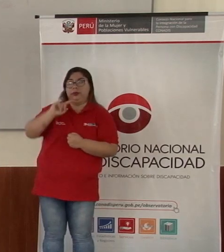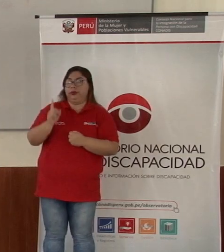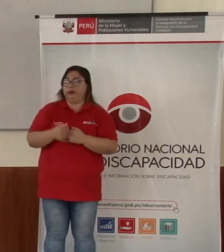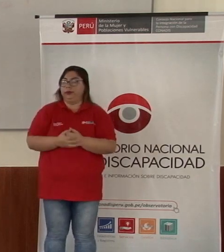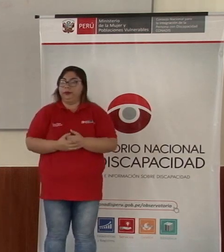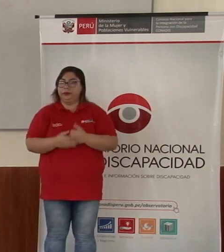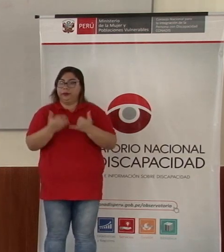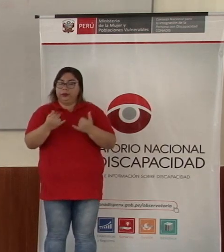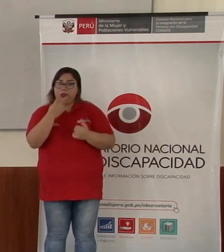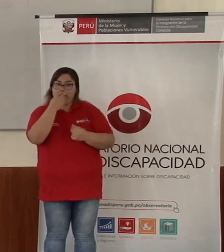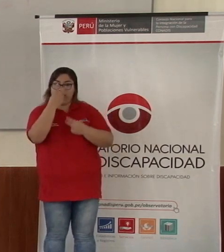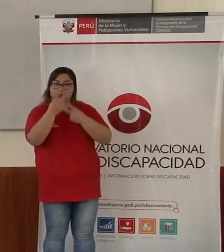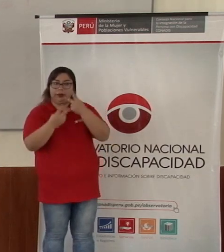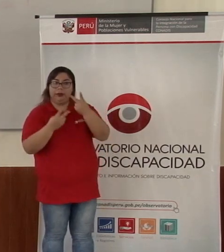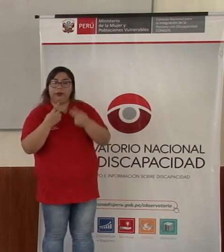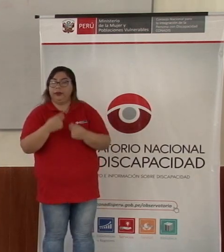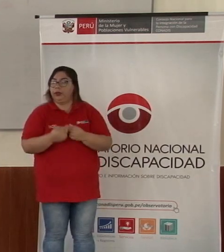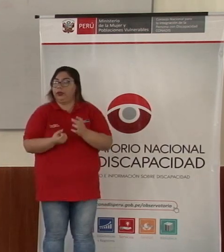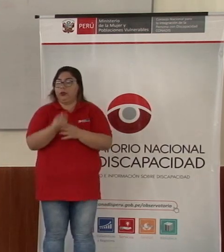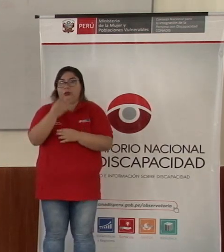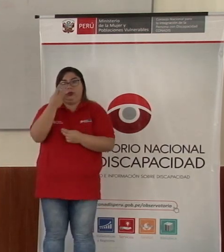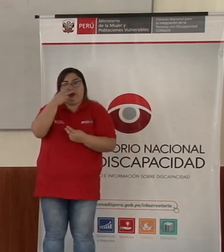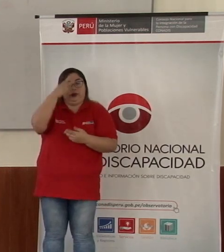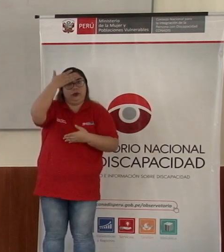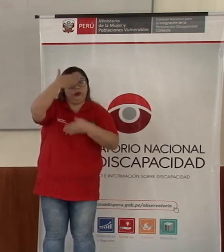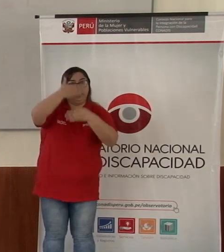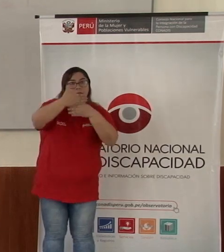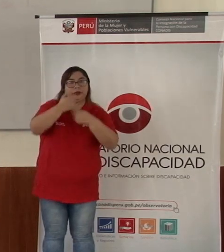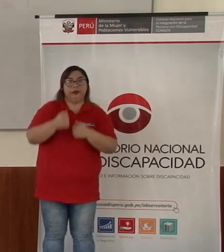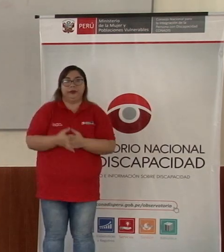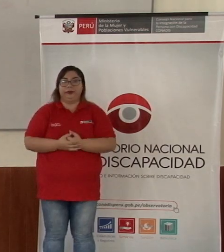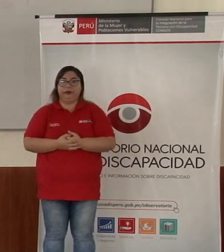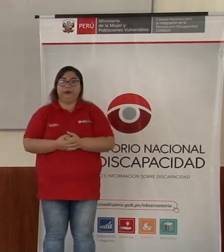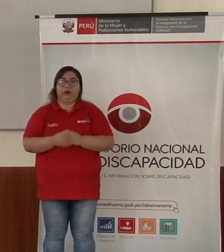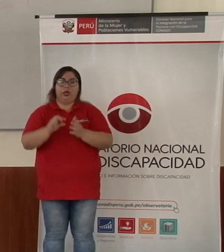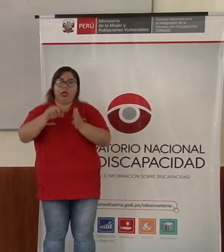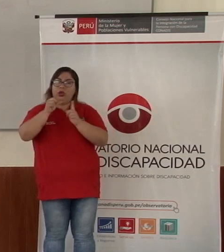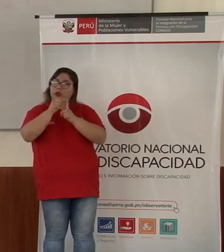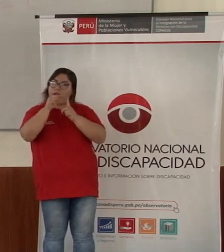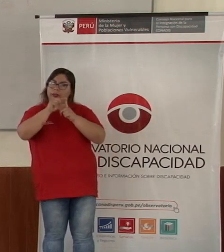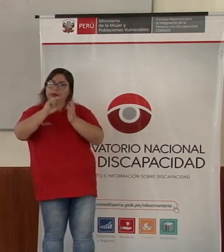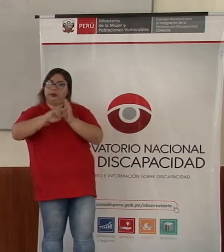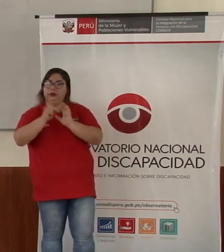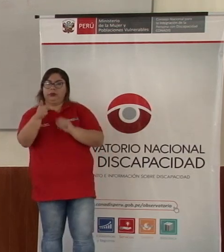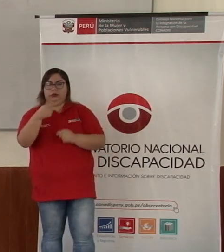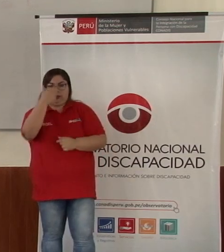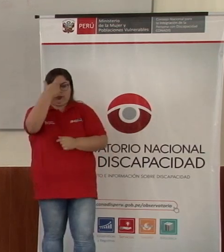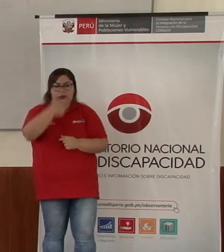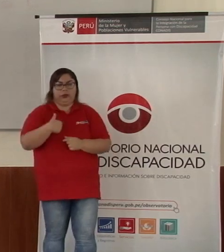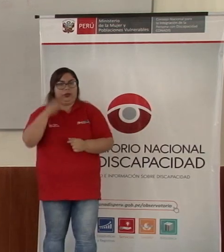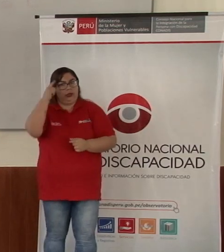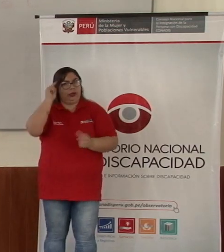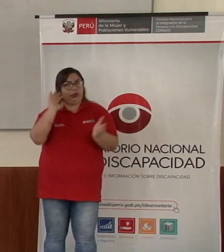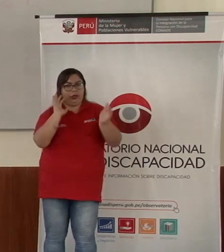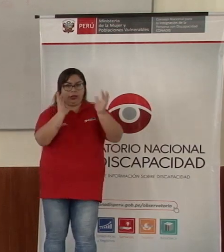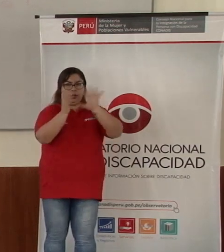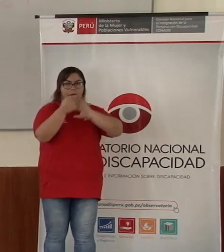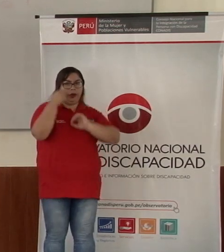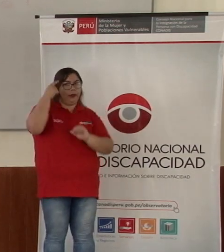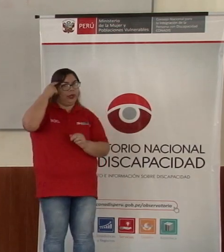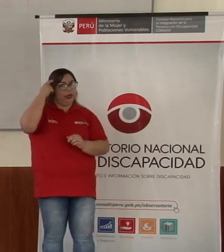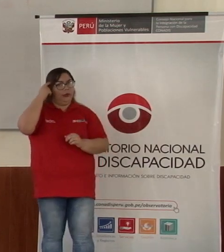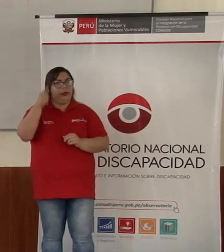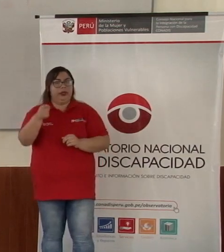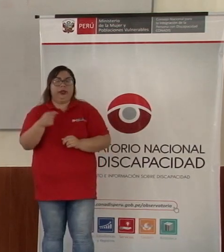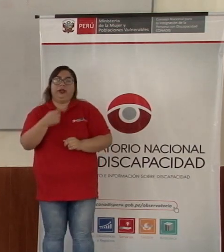simplemente nos está haciendo ver algo que no vemos. En otras palabras, nos está diciendo, oye, cambia la mentalidad, date cuenta que acá